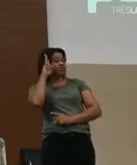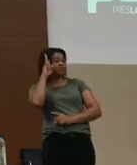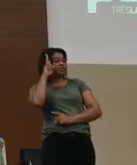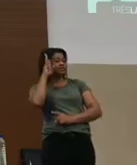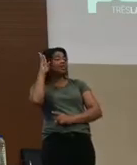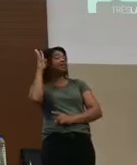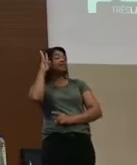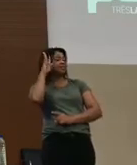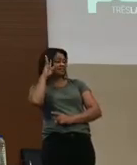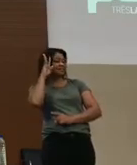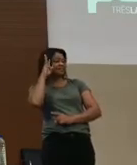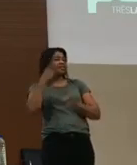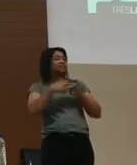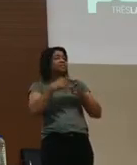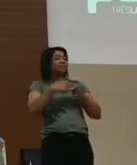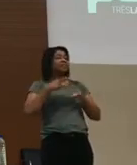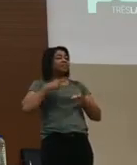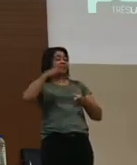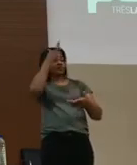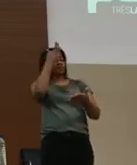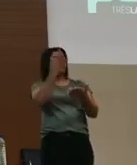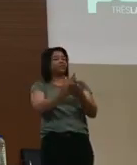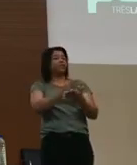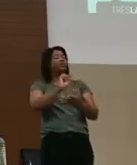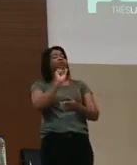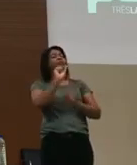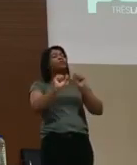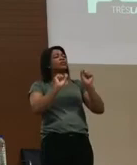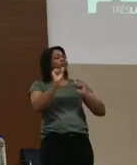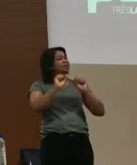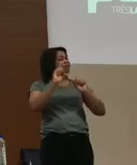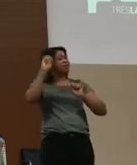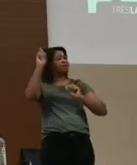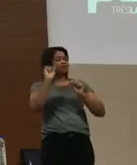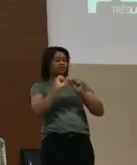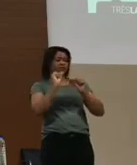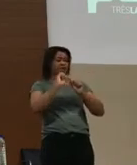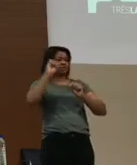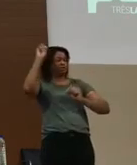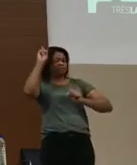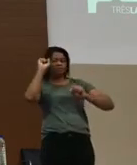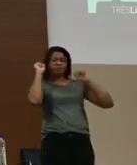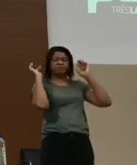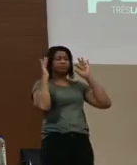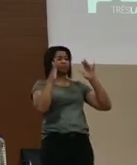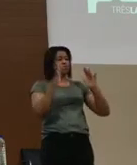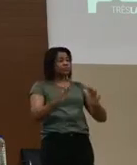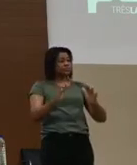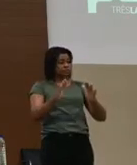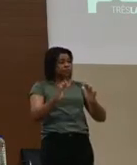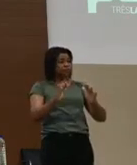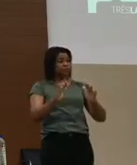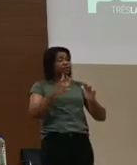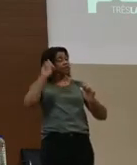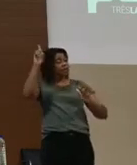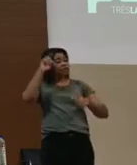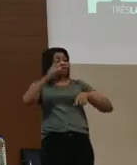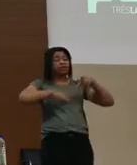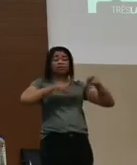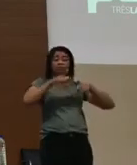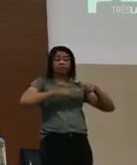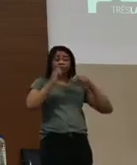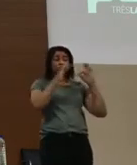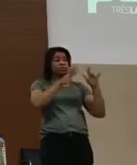que Deus vai mover, que Deus vai fazer, que Deus vai realizar, que Deus vai suprir, que Deus vai trabalhar de